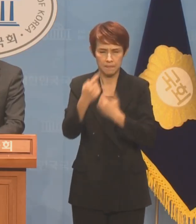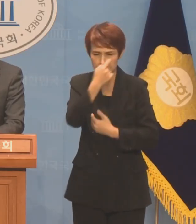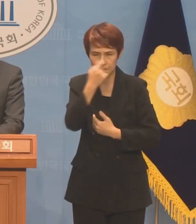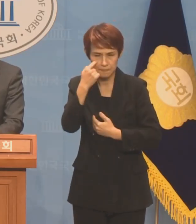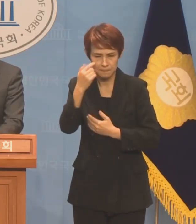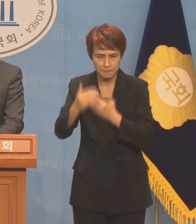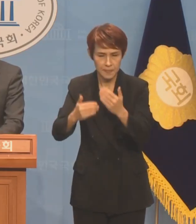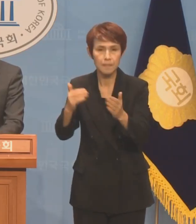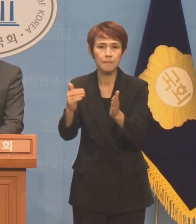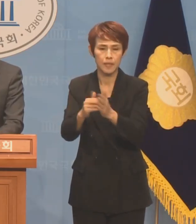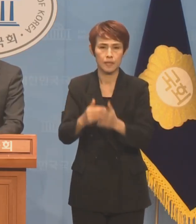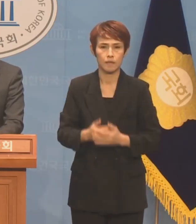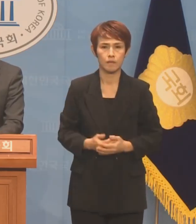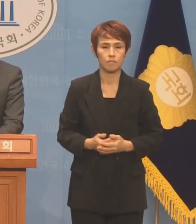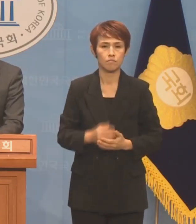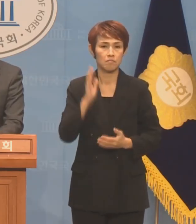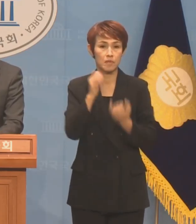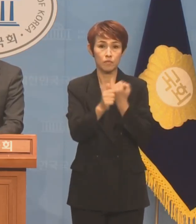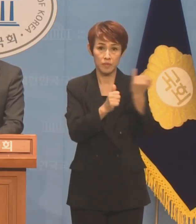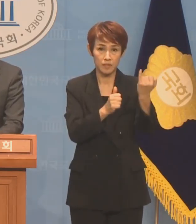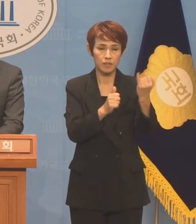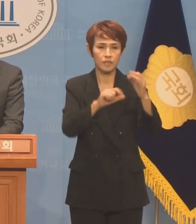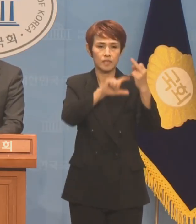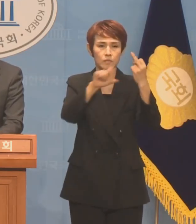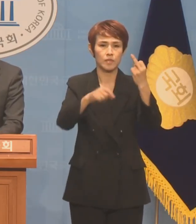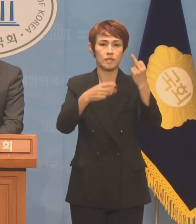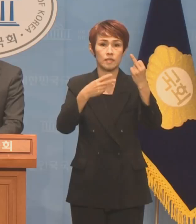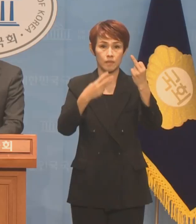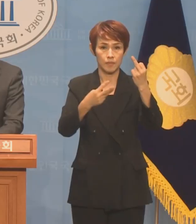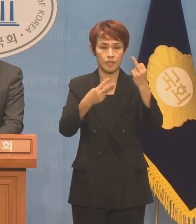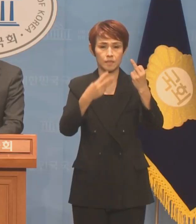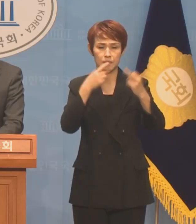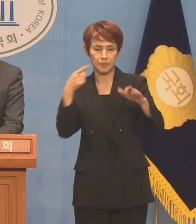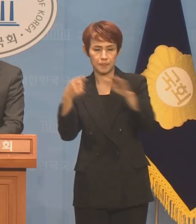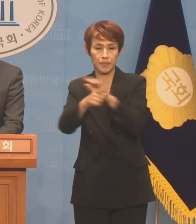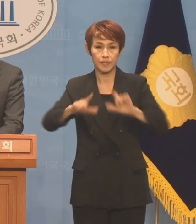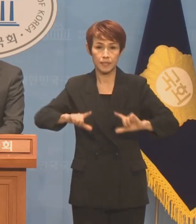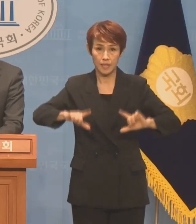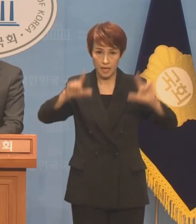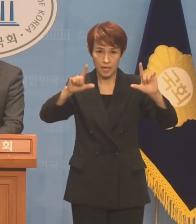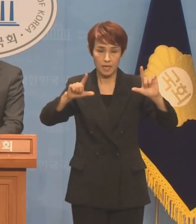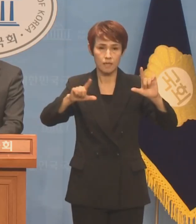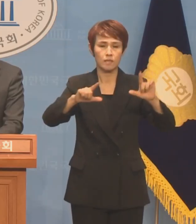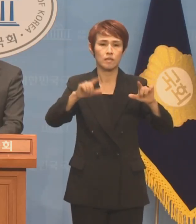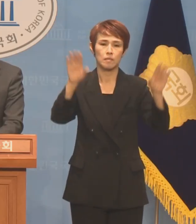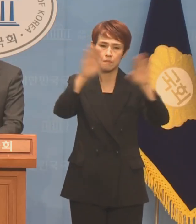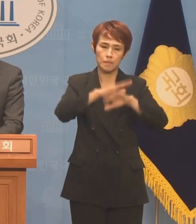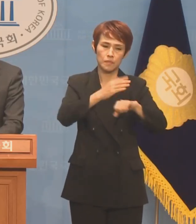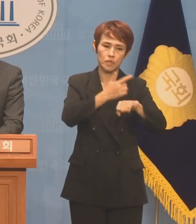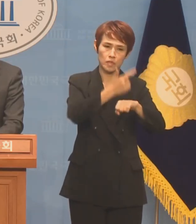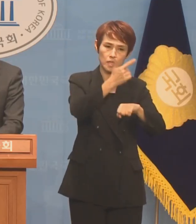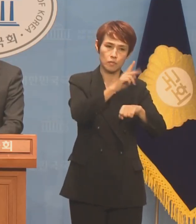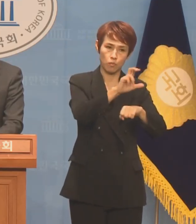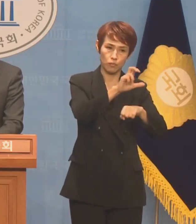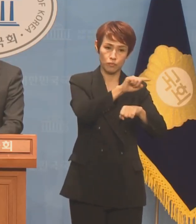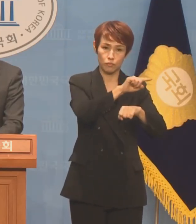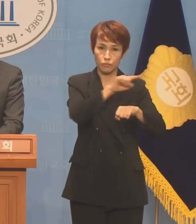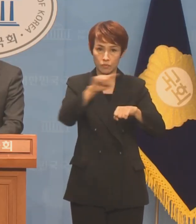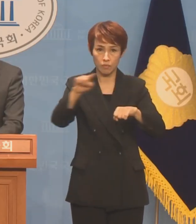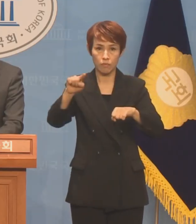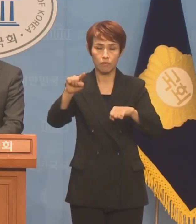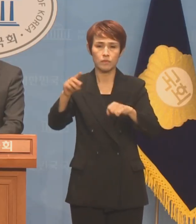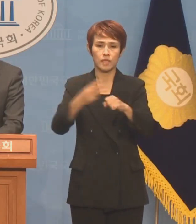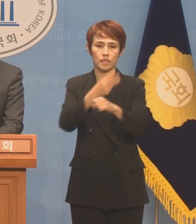거쳤습니다. 김건희 씨는 12월 3일 비상계엄 당일 저녁 6시 25분에 들어가 계엄 1시간